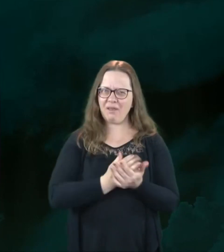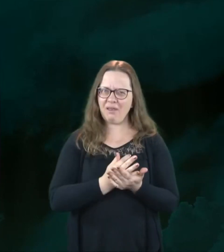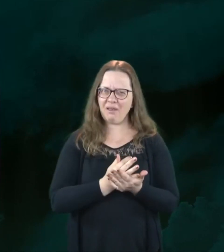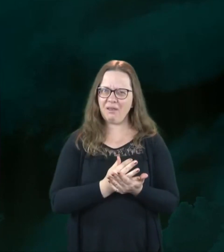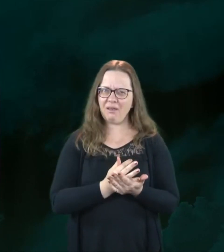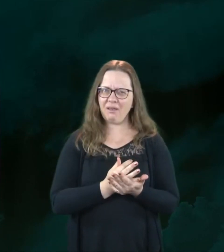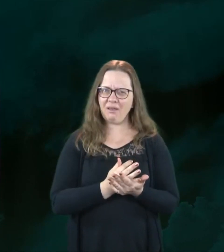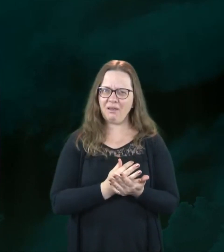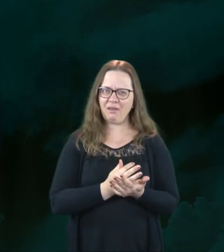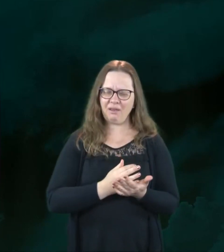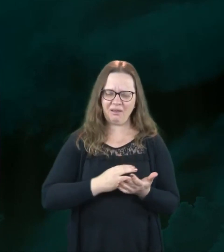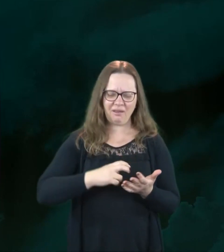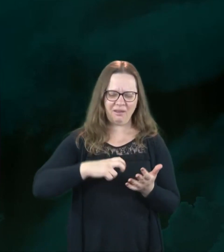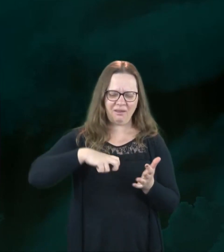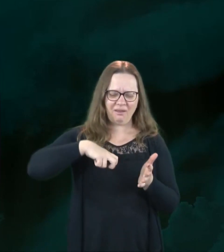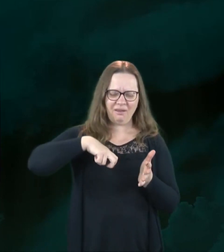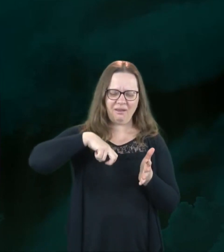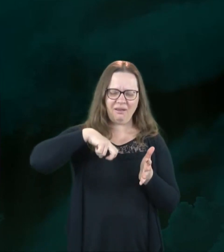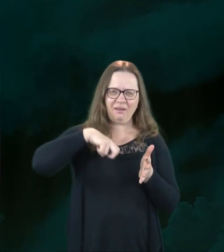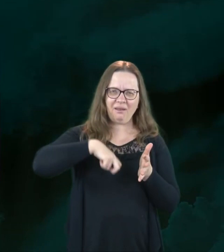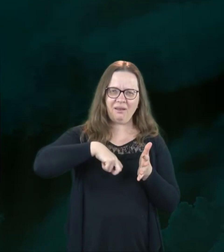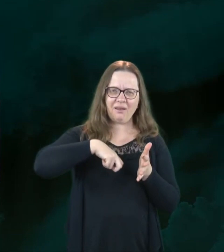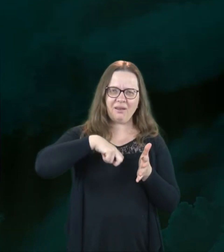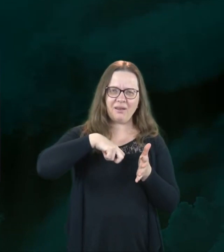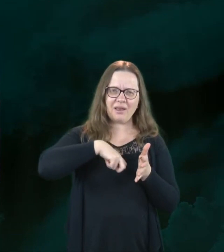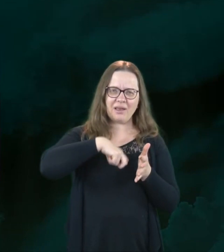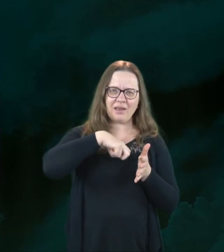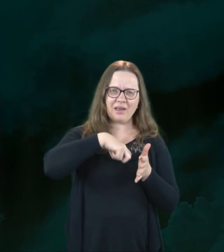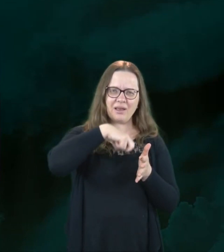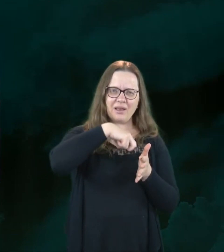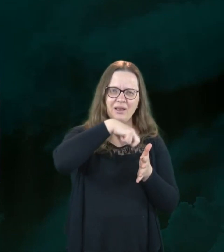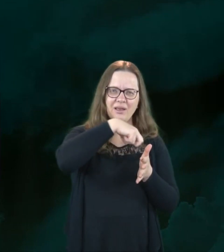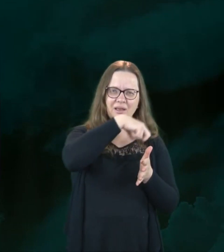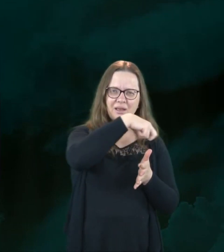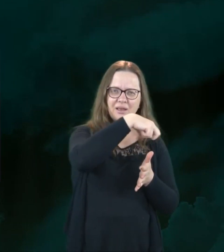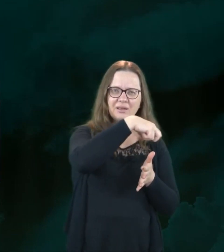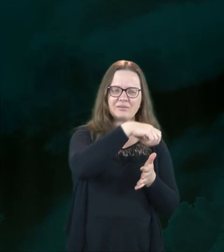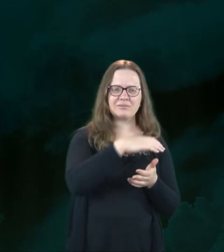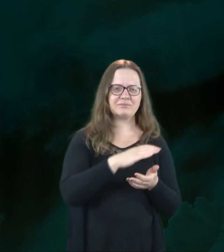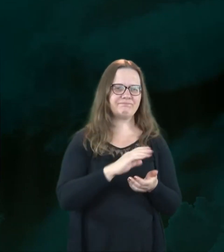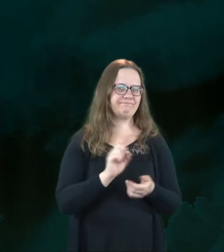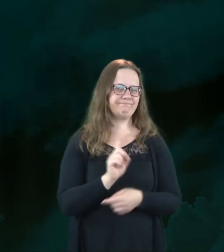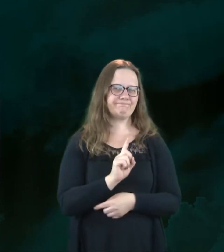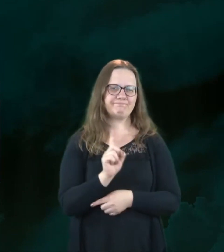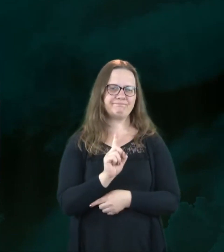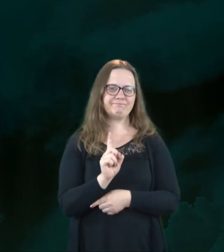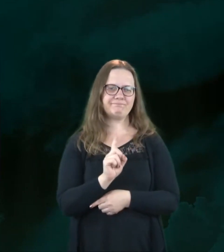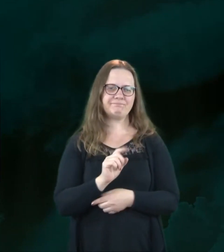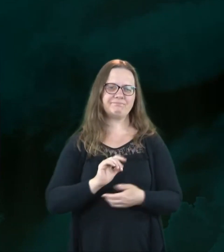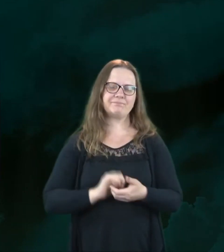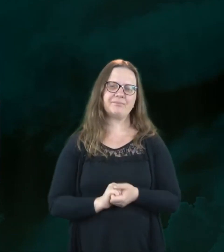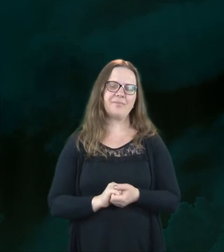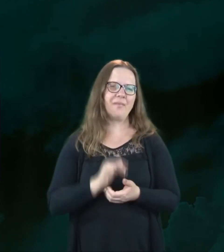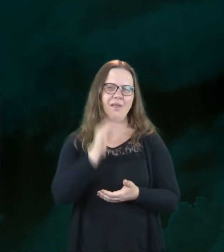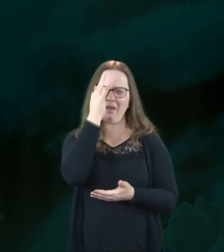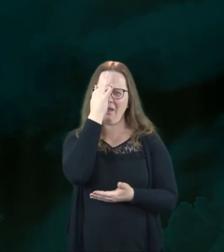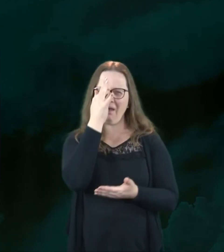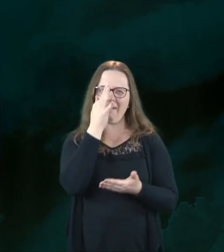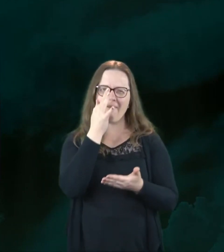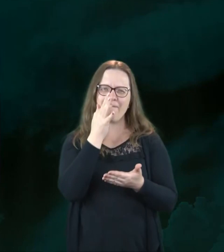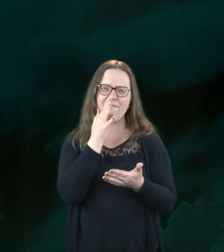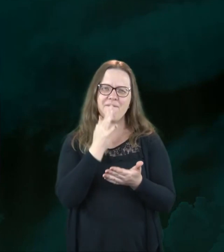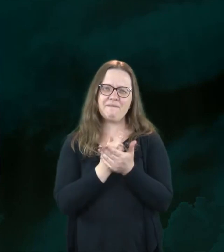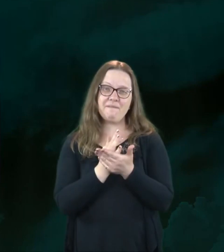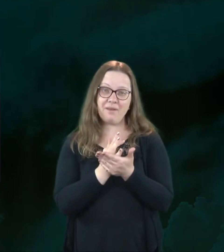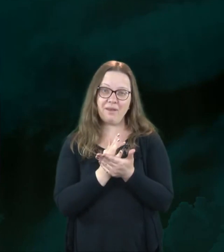Uma escadaria de 100 degraus? Não, é simples. A fé vem pelo ouvir da